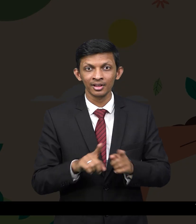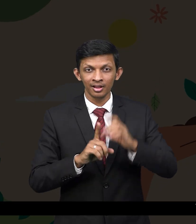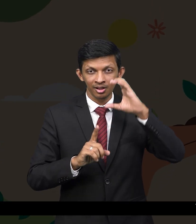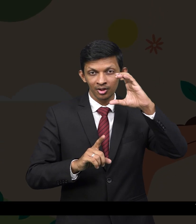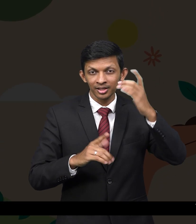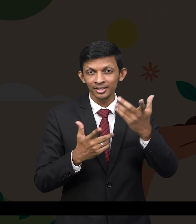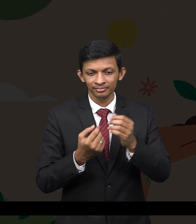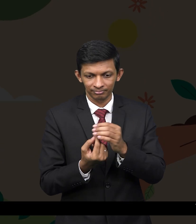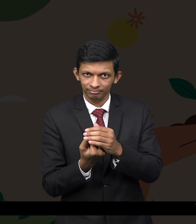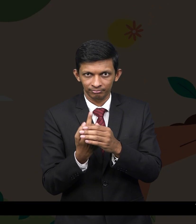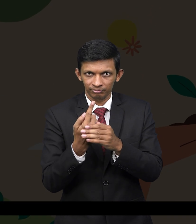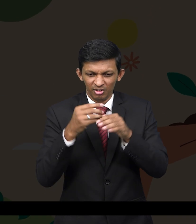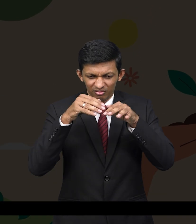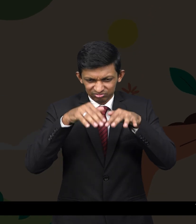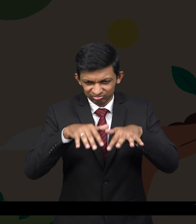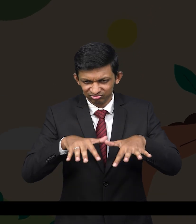लताएं,